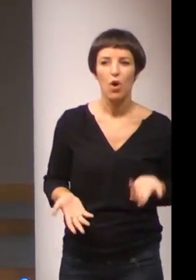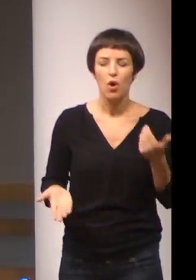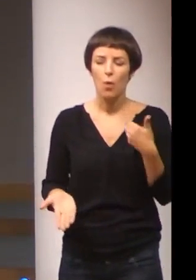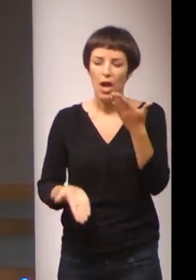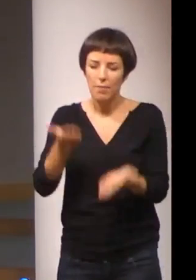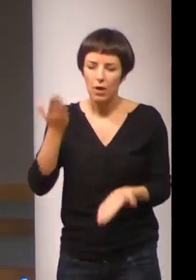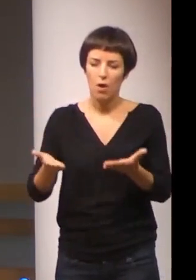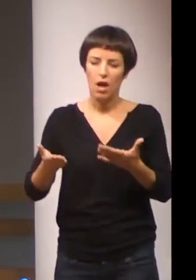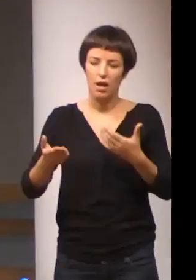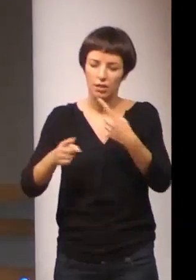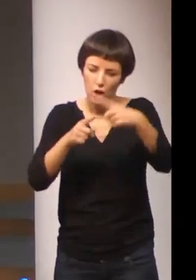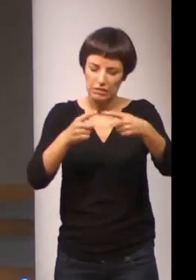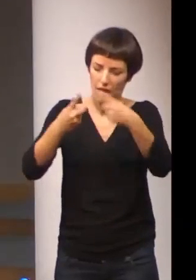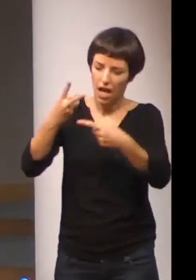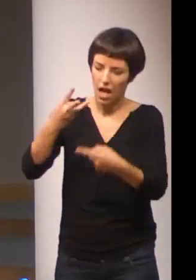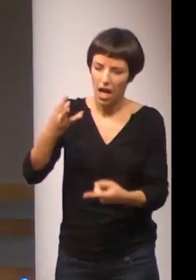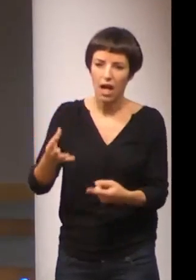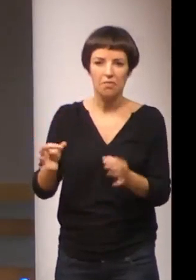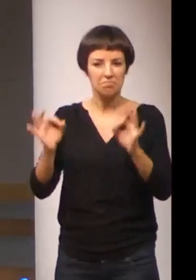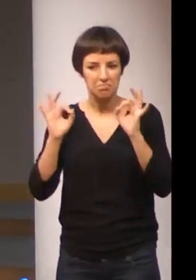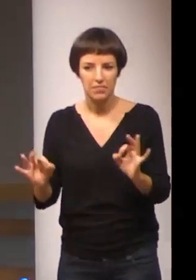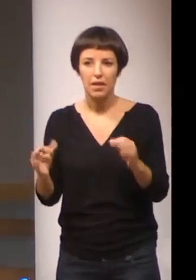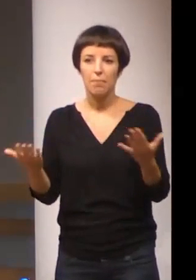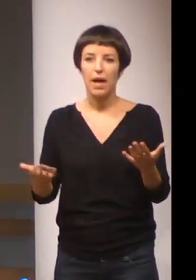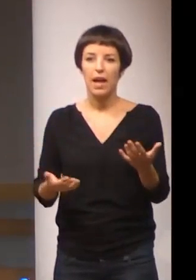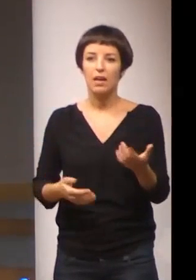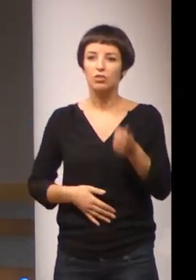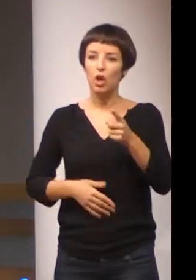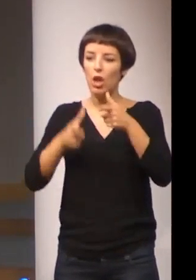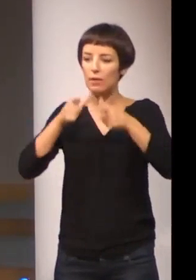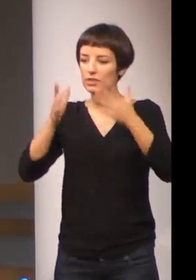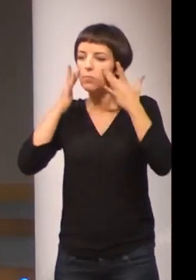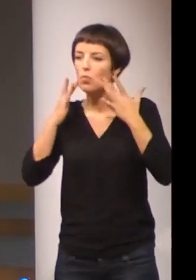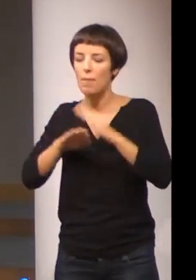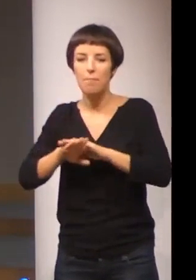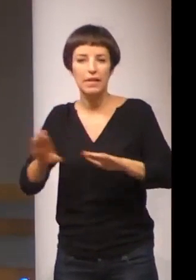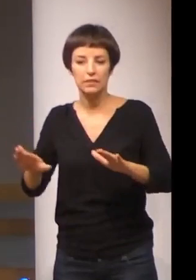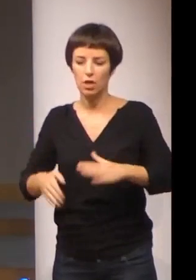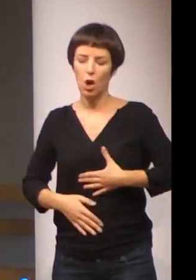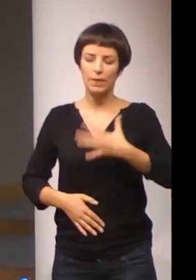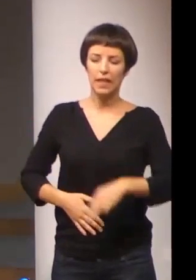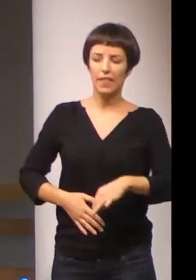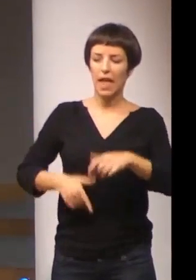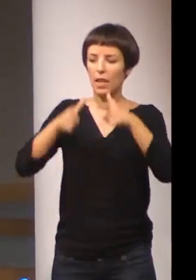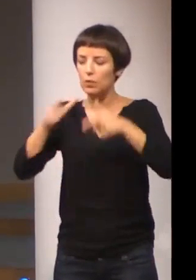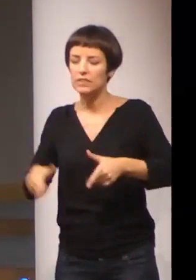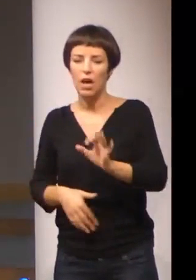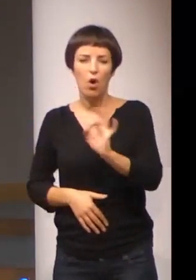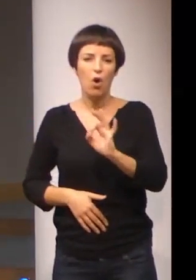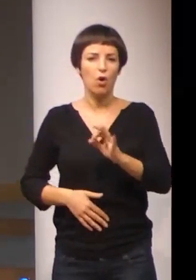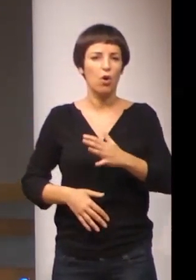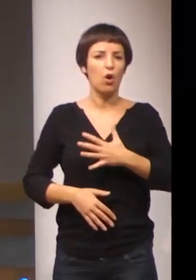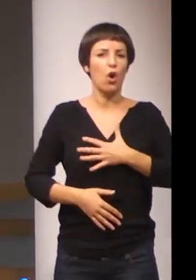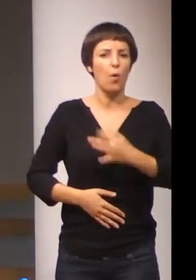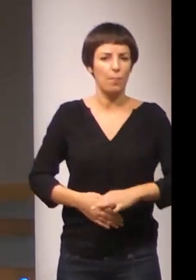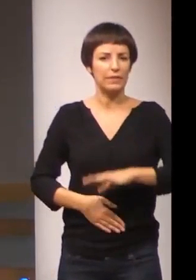esos distintos aspectos para que no sea solamente una evaluación lingüística, de la competencia lingüística o de la competencia